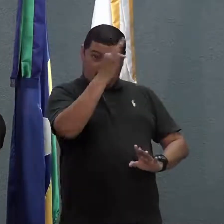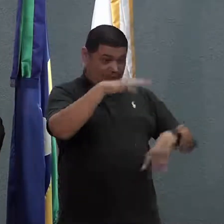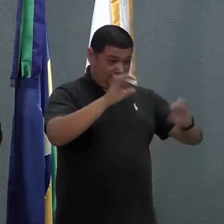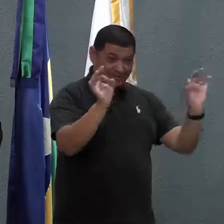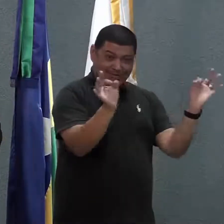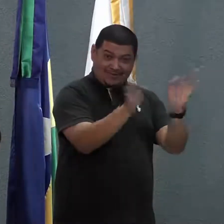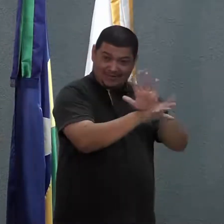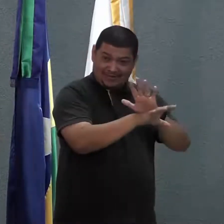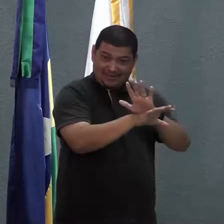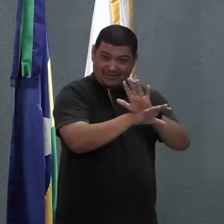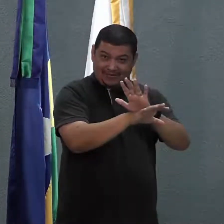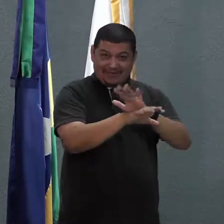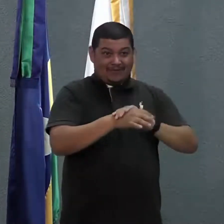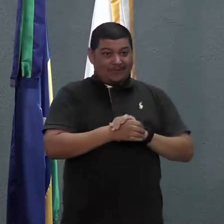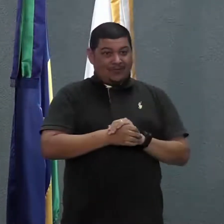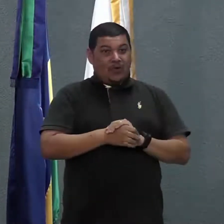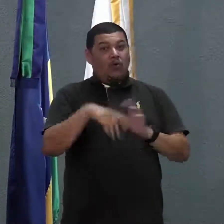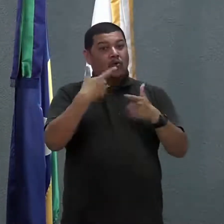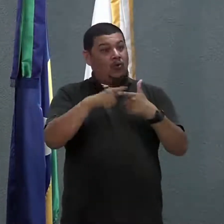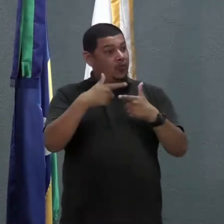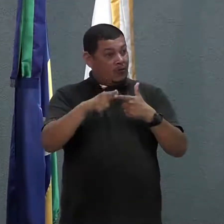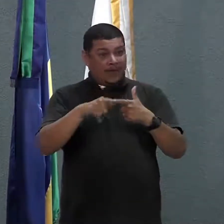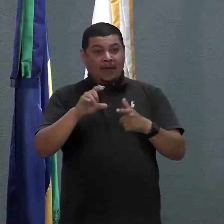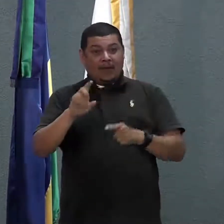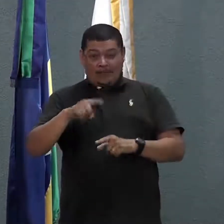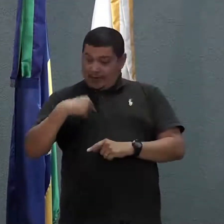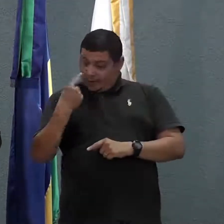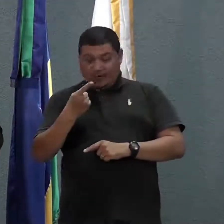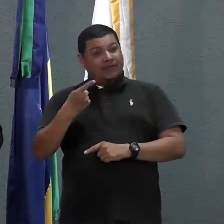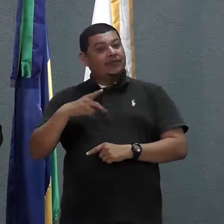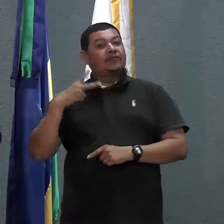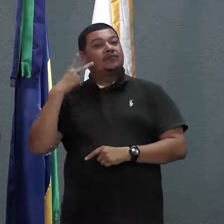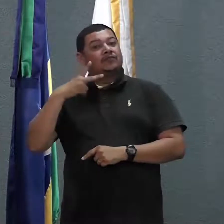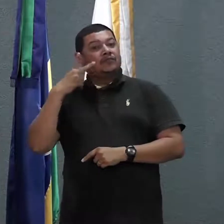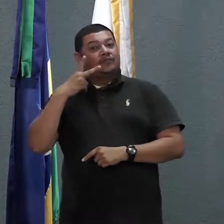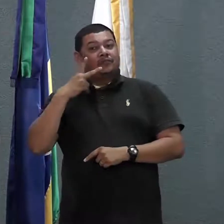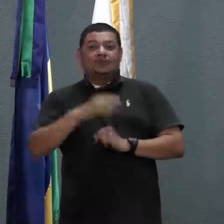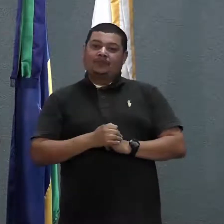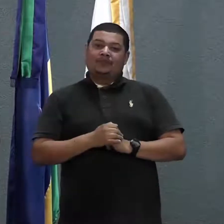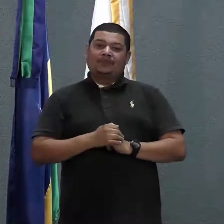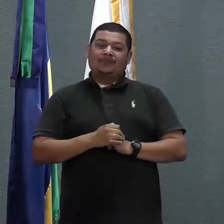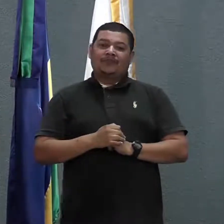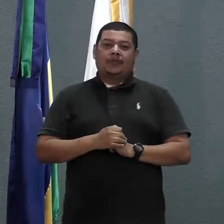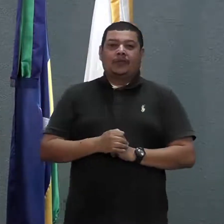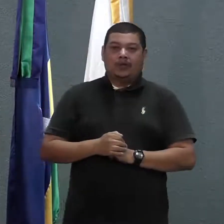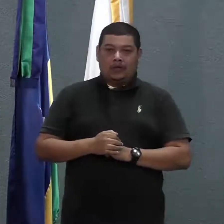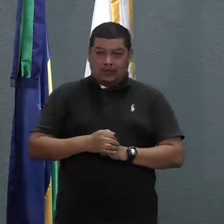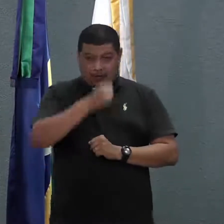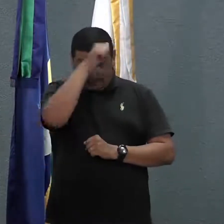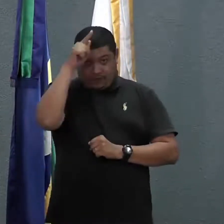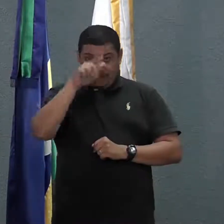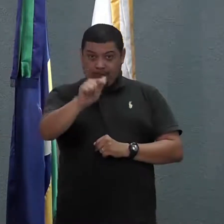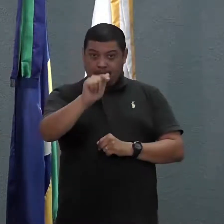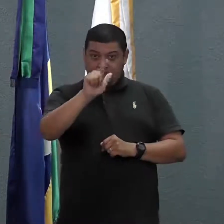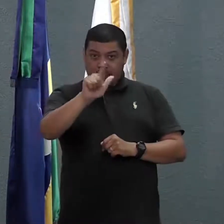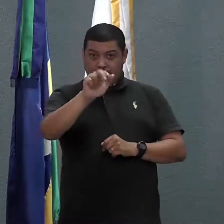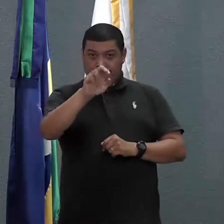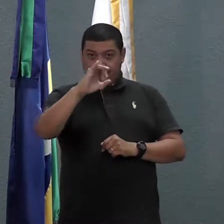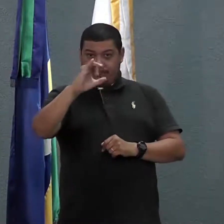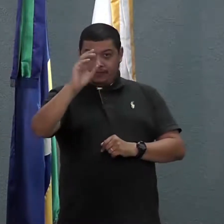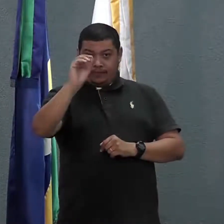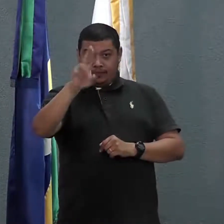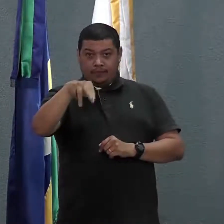acaba, o caos fica para nós, vereadores, e para o executivo resolver. E a prefeita Glaucione, quando era prefeita, e depois passou